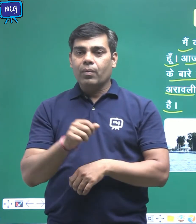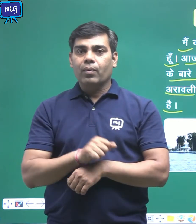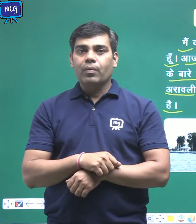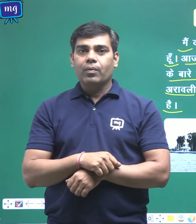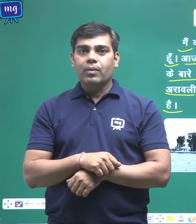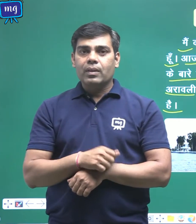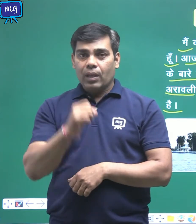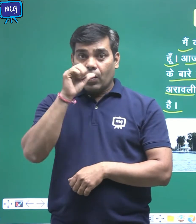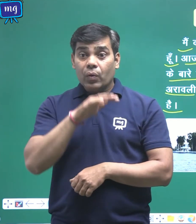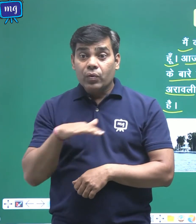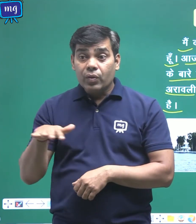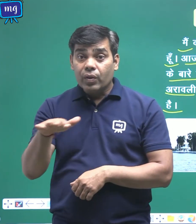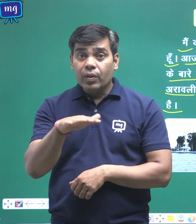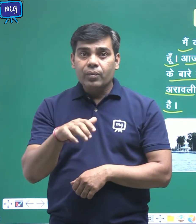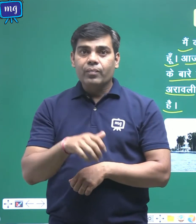झीलें